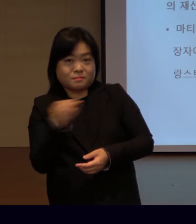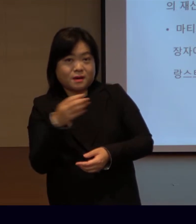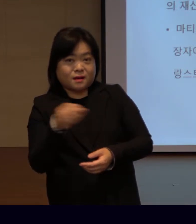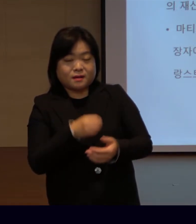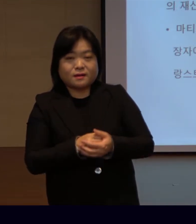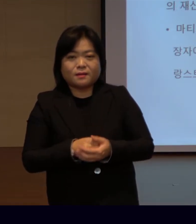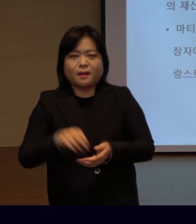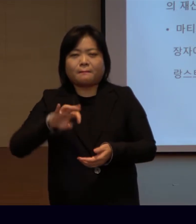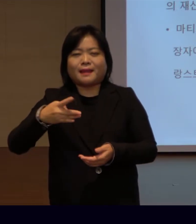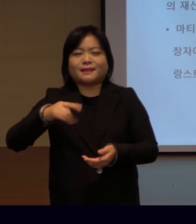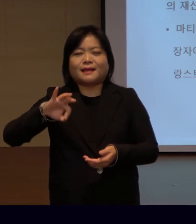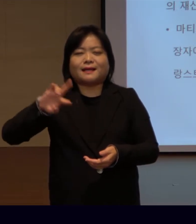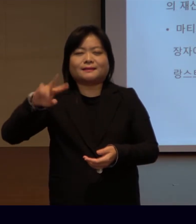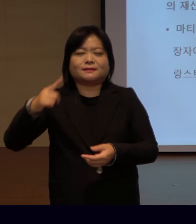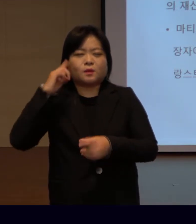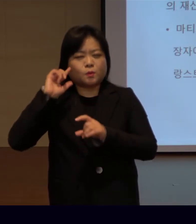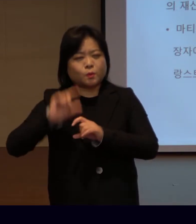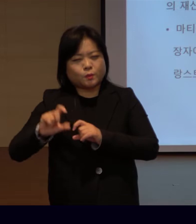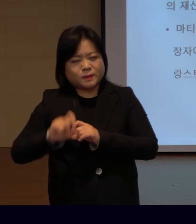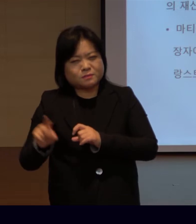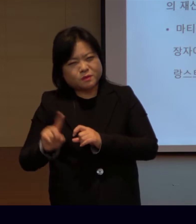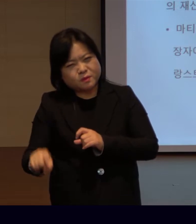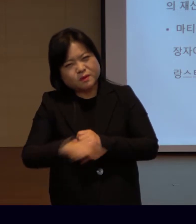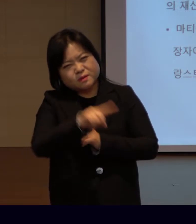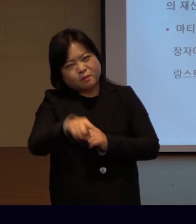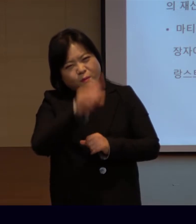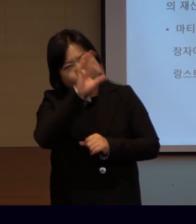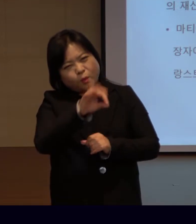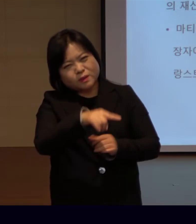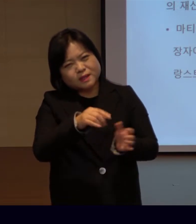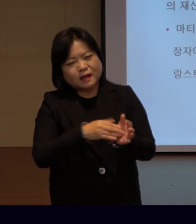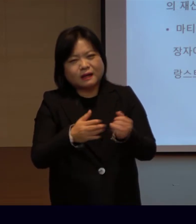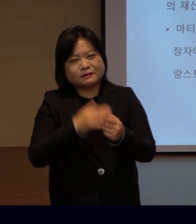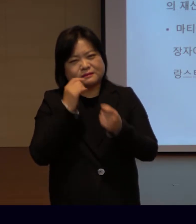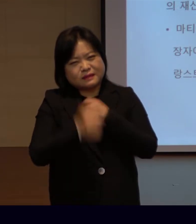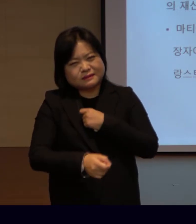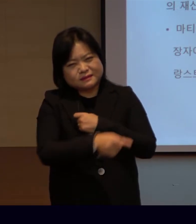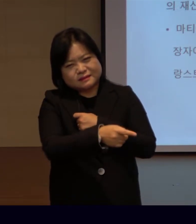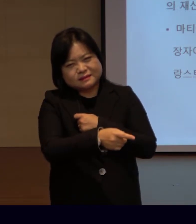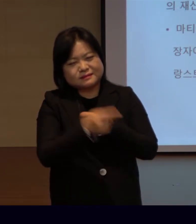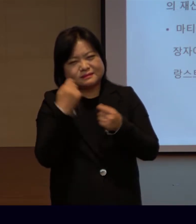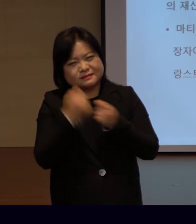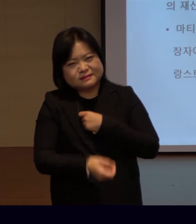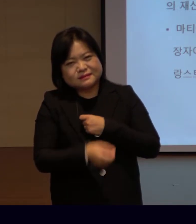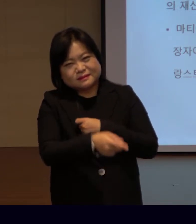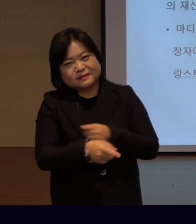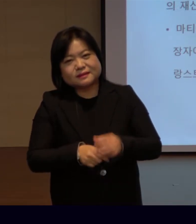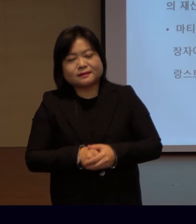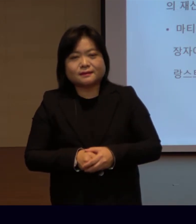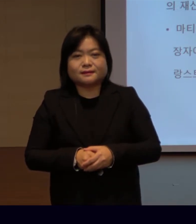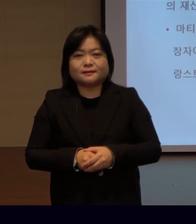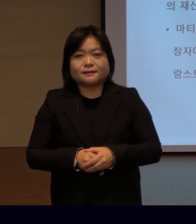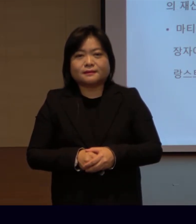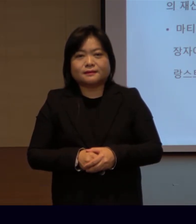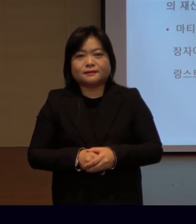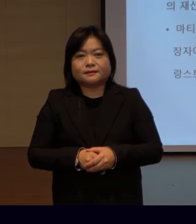이제 마티아스가 고민이 시작되는 거예요. 이거 자체가 말도 안 되는 사기인데다가